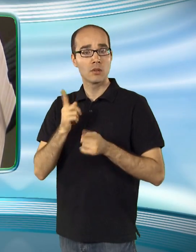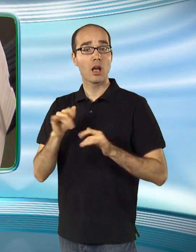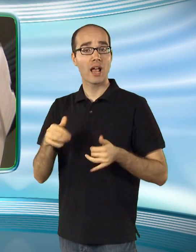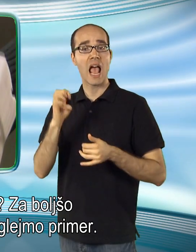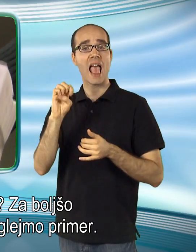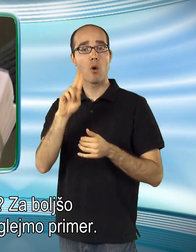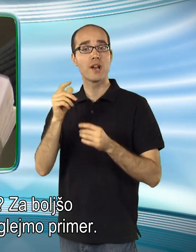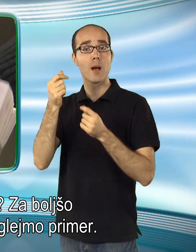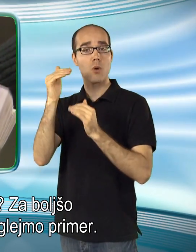Kaj je Euribor?